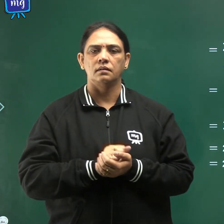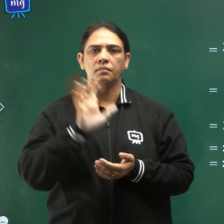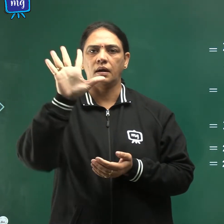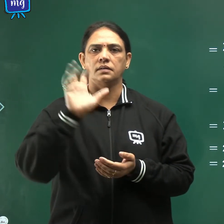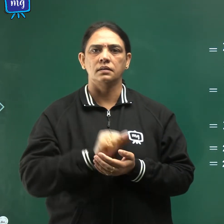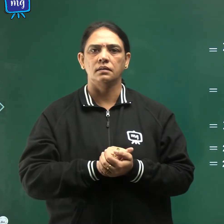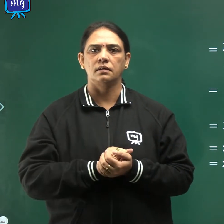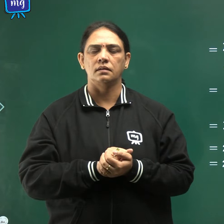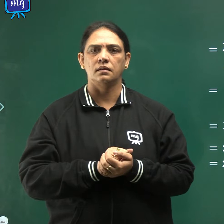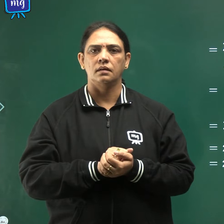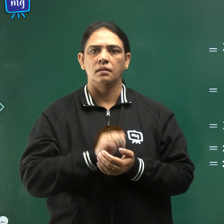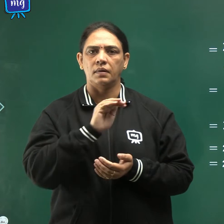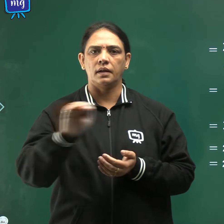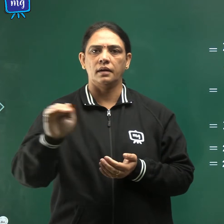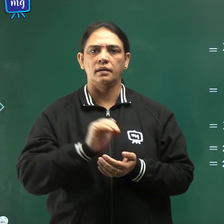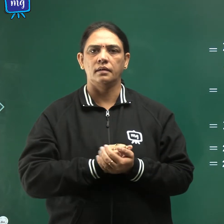5 बटे